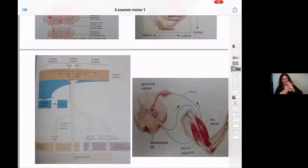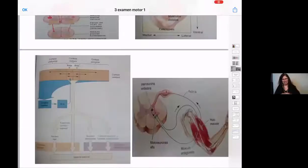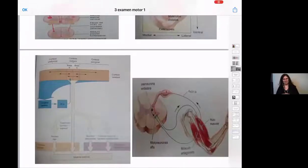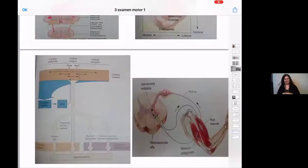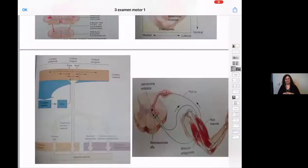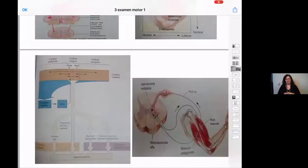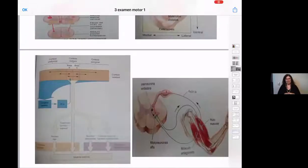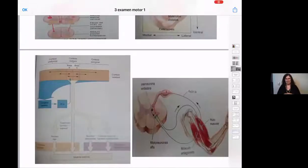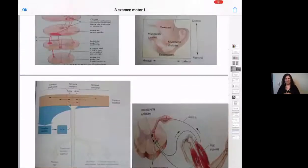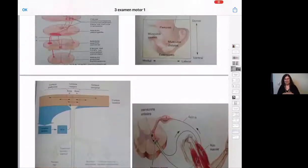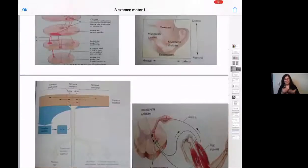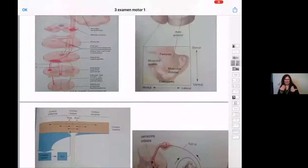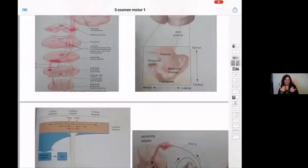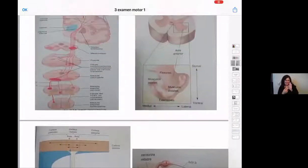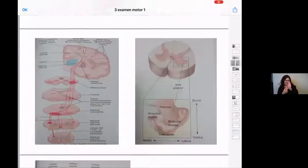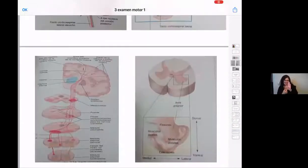porque necesito que,